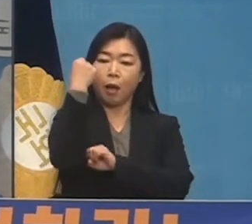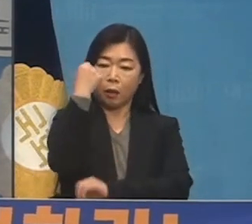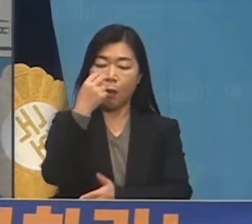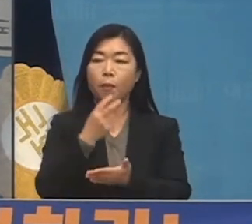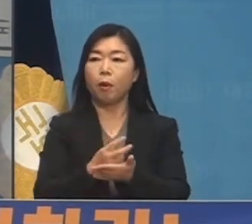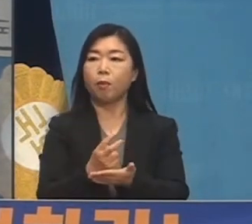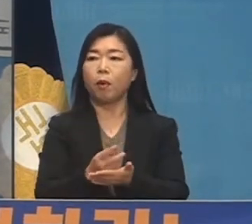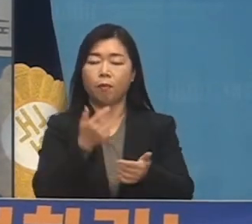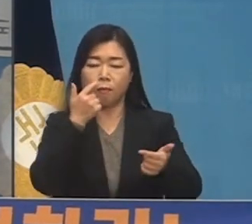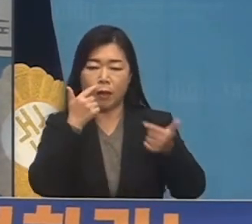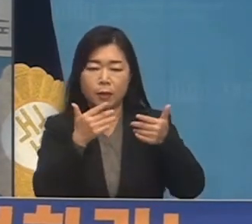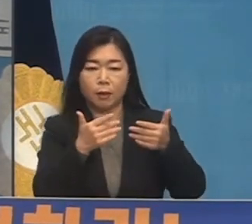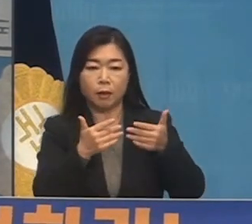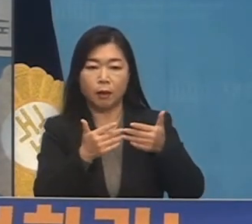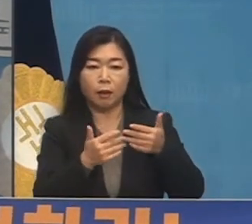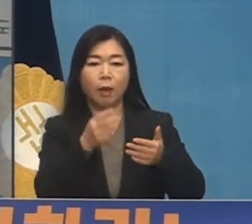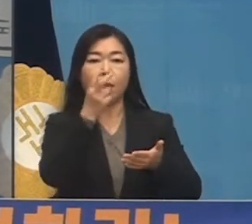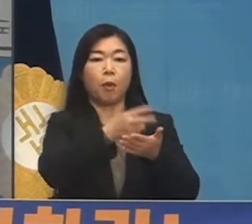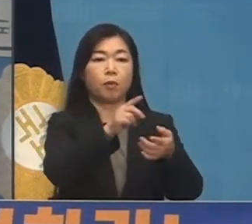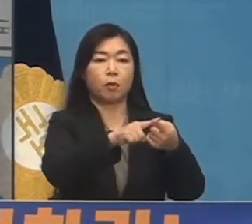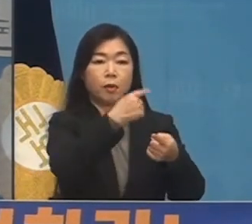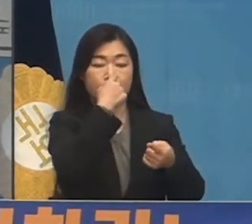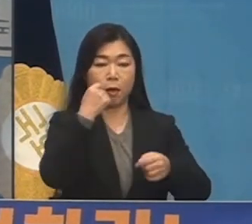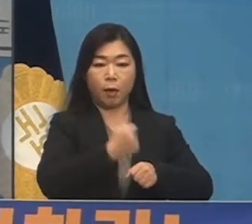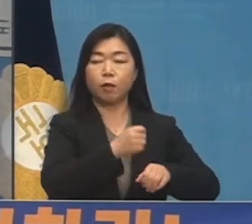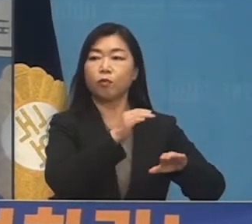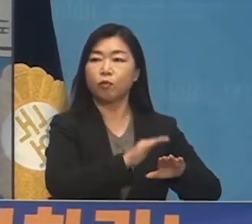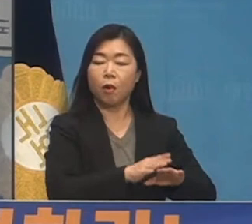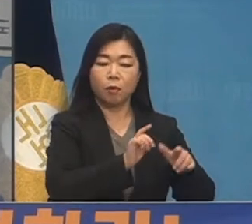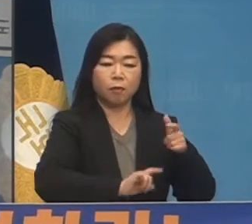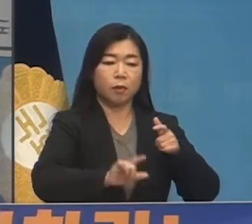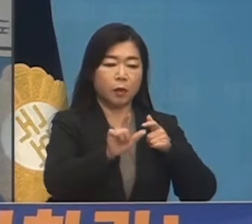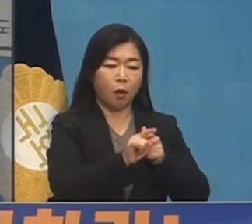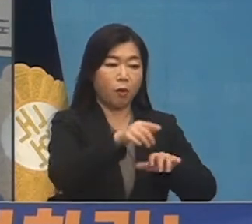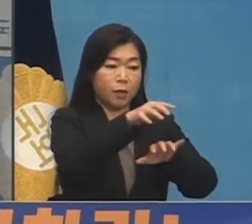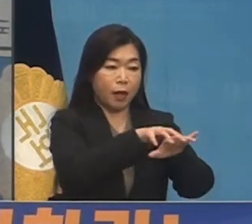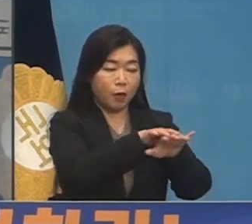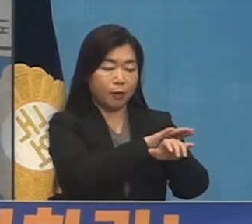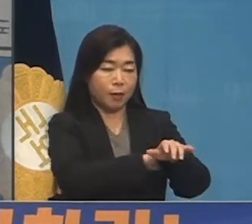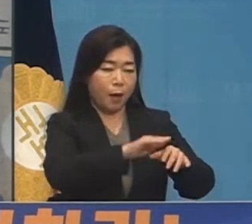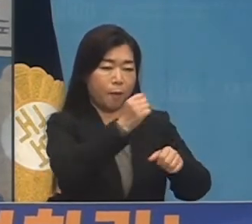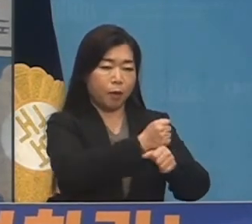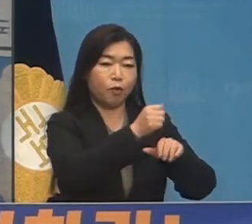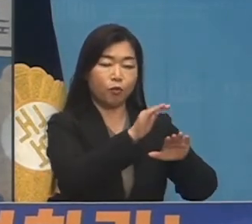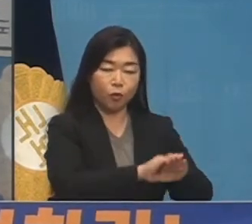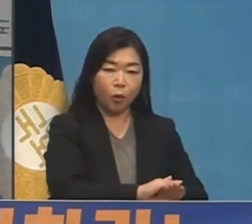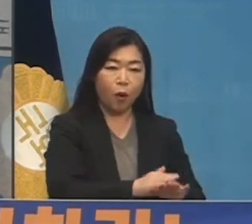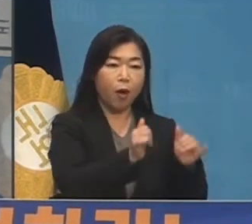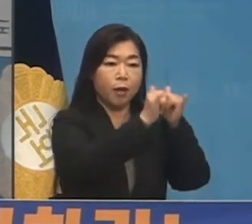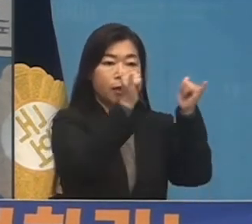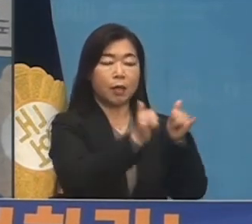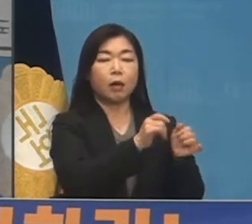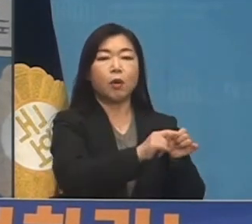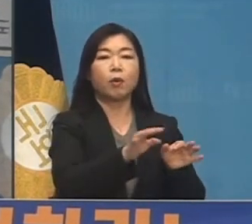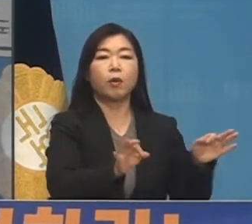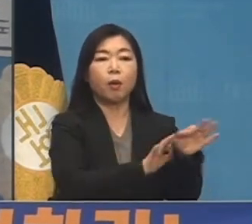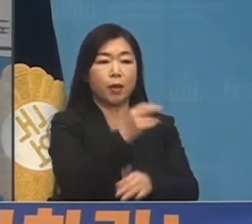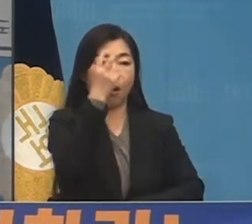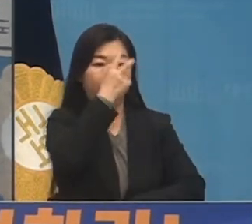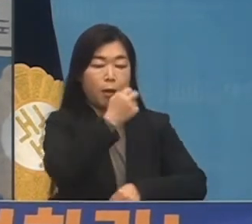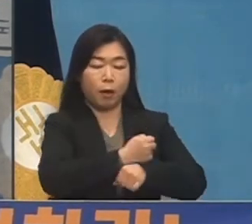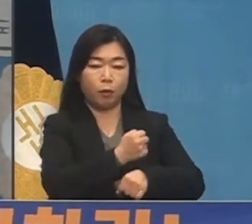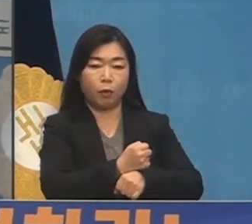기본법은 명확하고 통일된 법적 근거를 만들어 좀 더 체계적으로 사회적 경제를